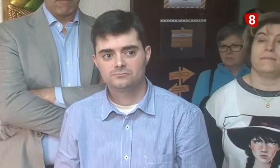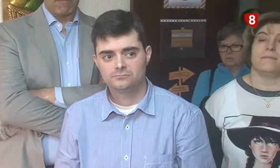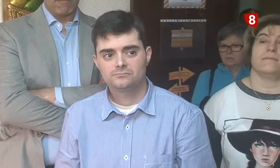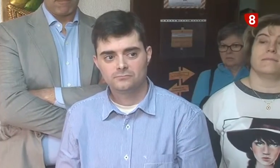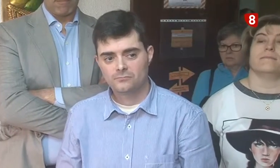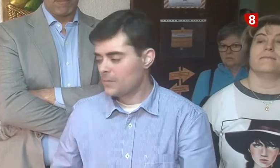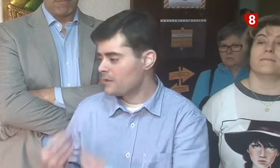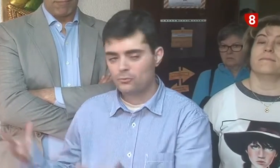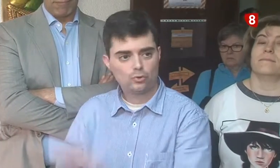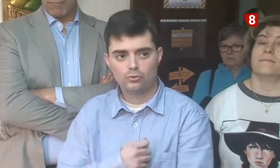mayores matices.